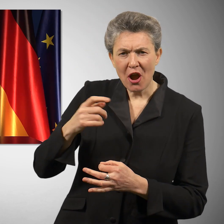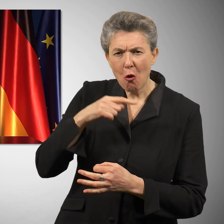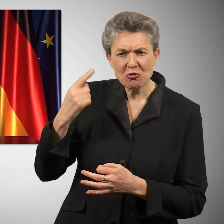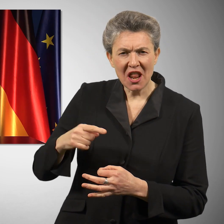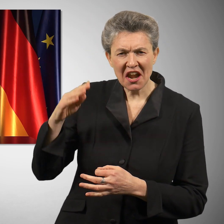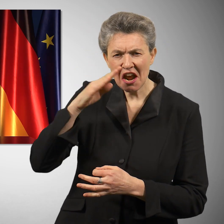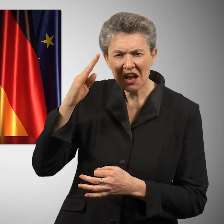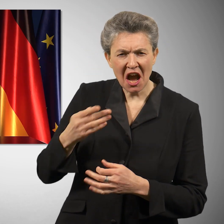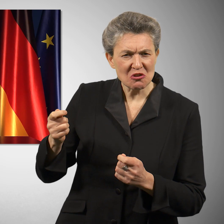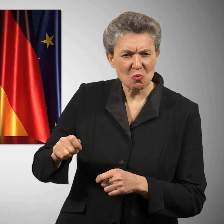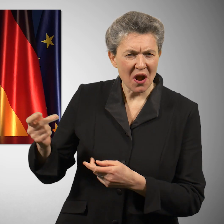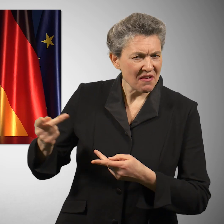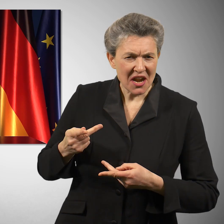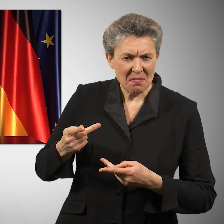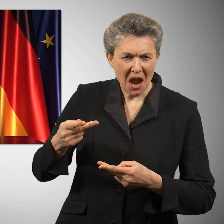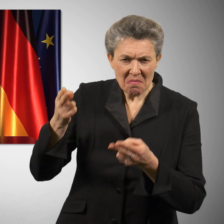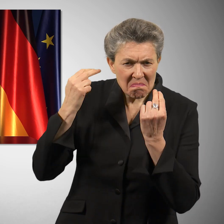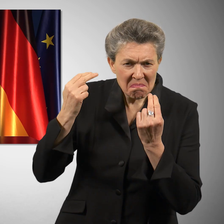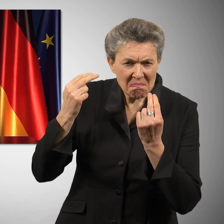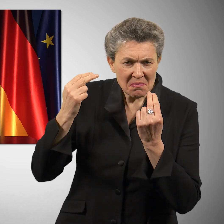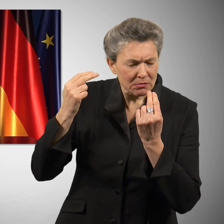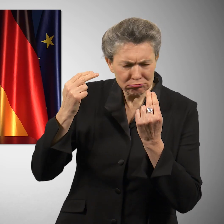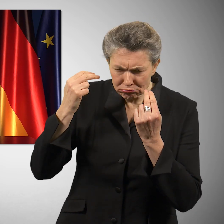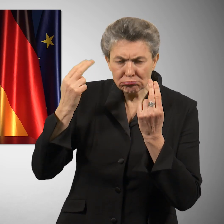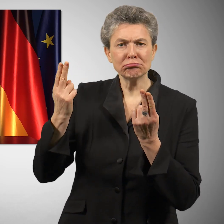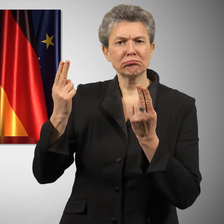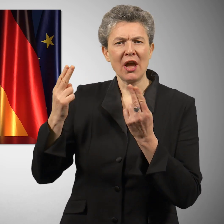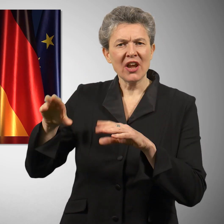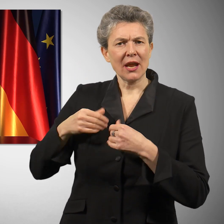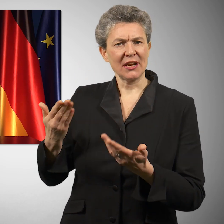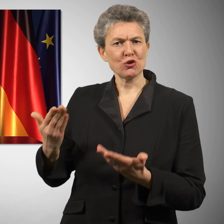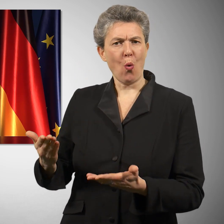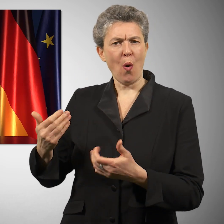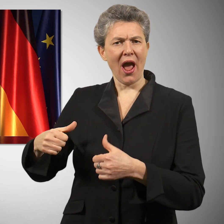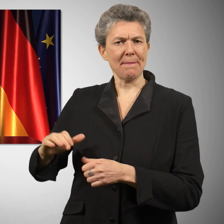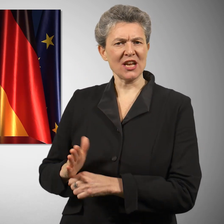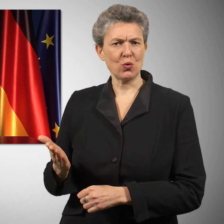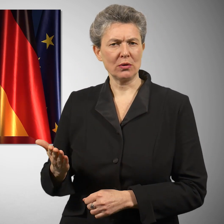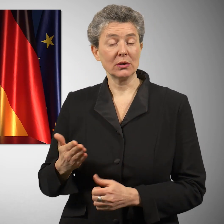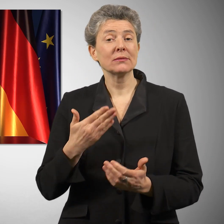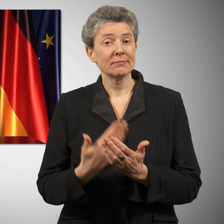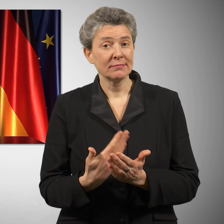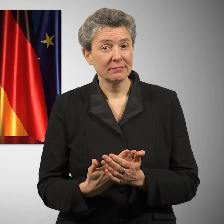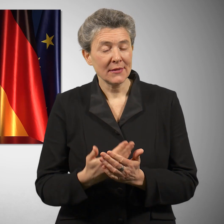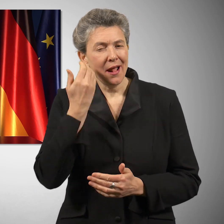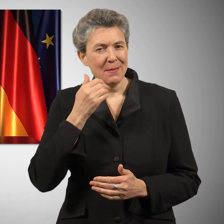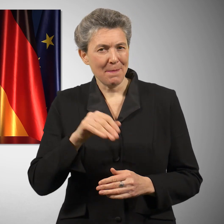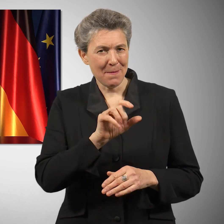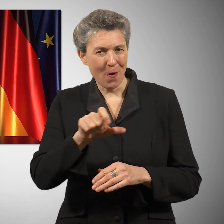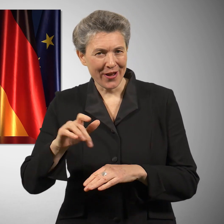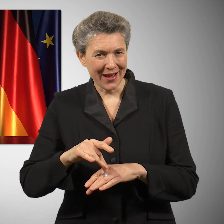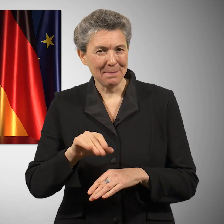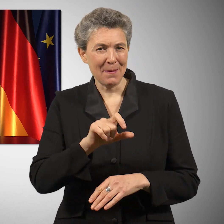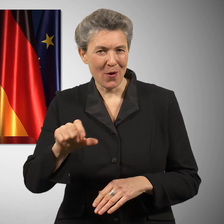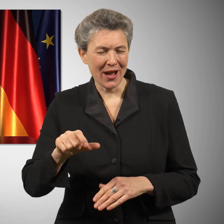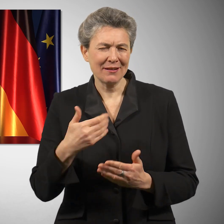den Gashahn zugedreht hat, weil wir uns nicht erpressen lassen. Auch das, liebe Mitbürgerinnen und Mitbürger, ist für mich